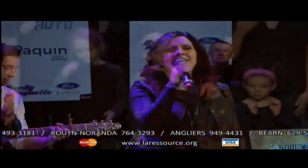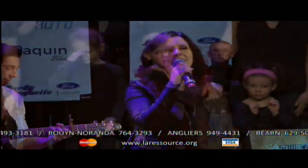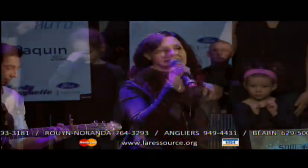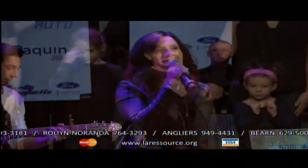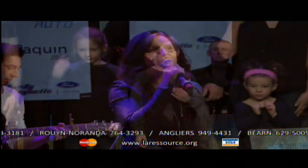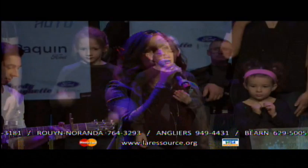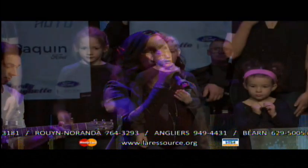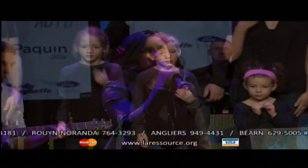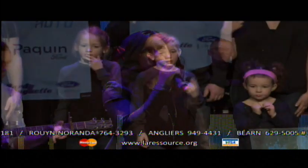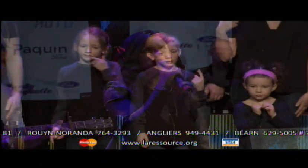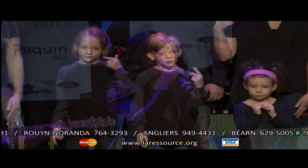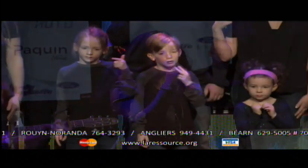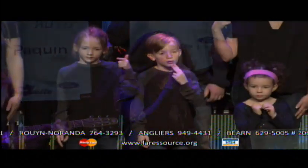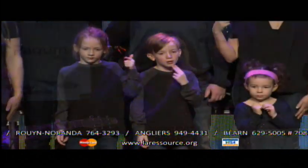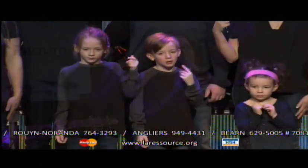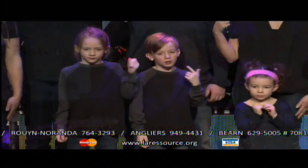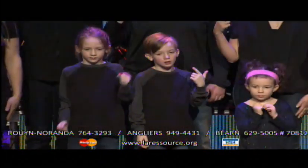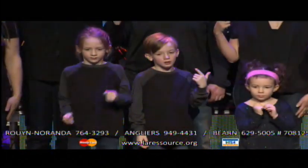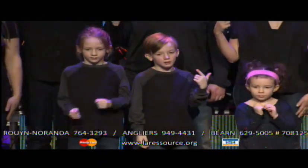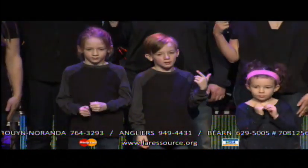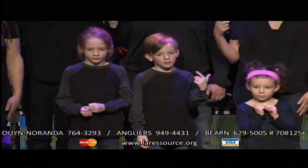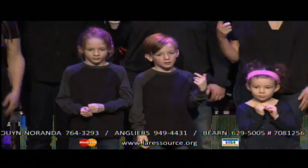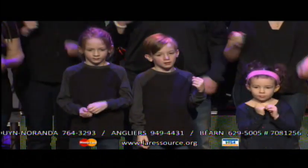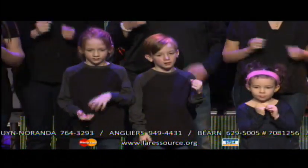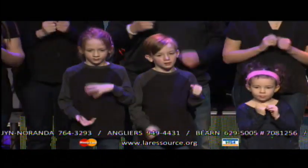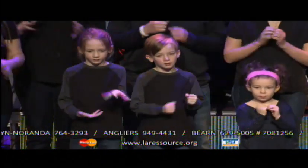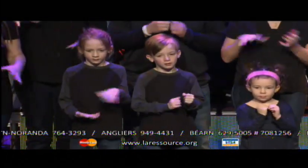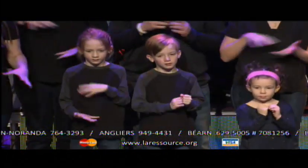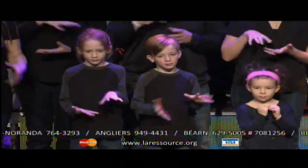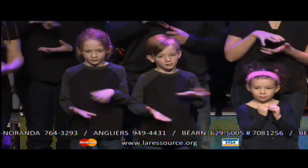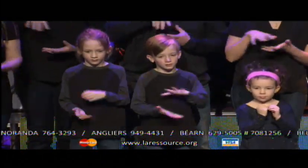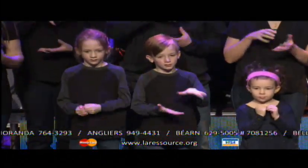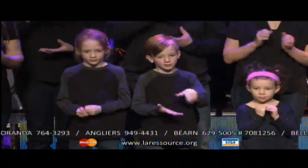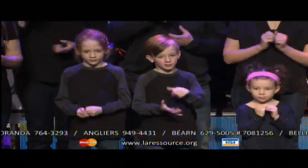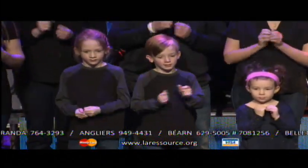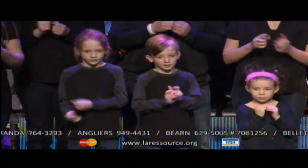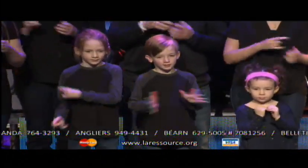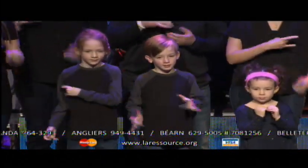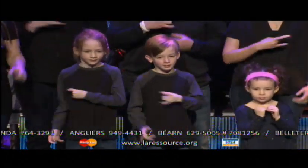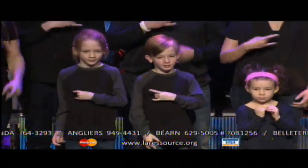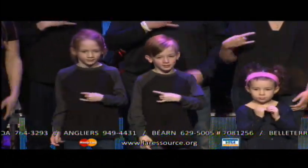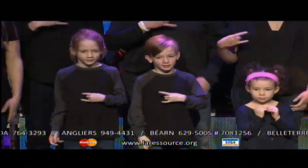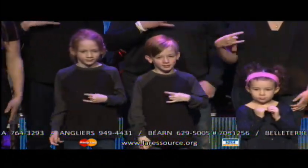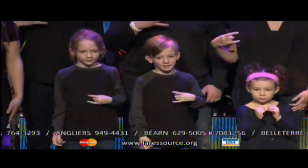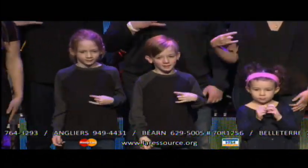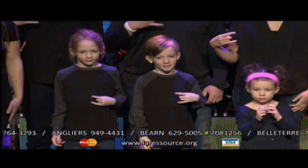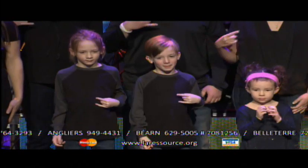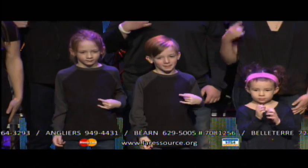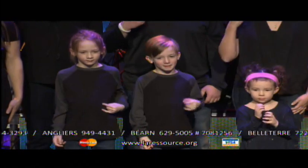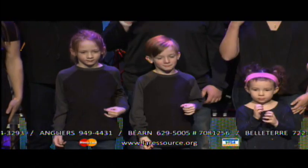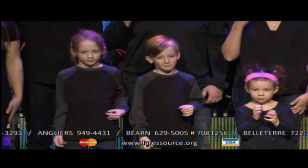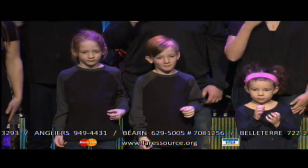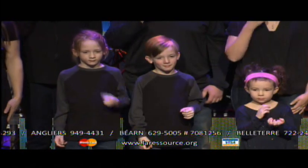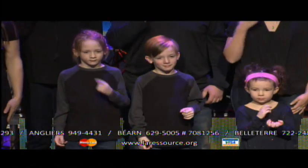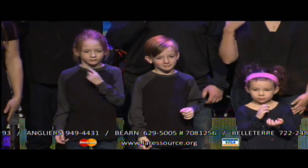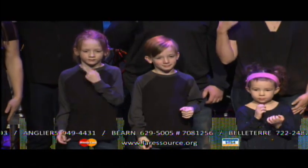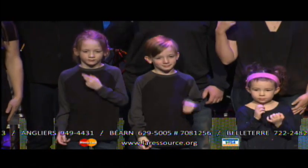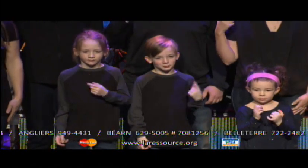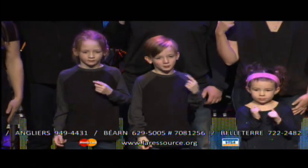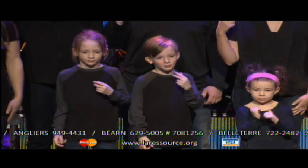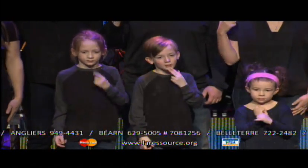Comprenez bien, je vole. Sans fumée, sans alcool.